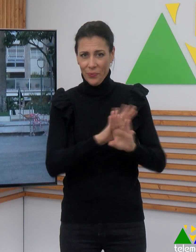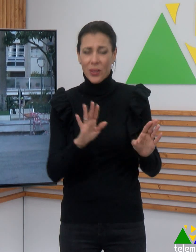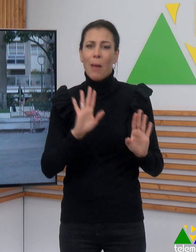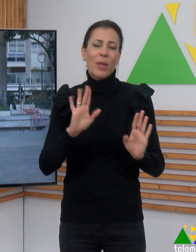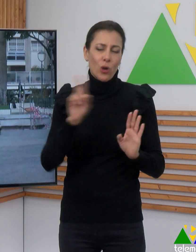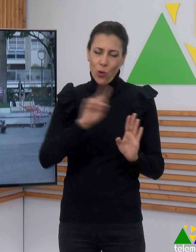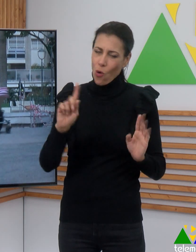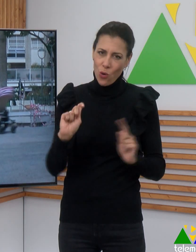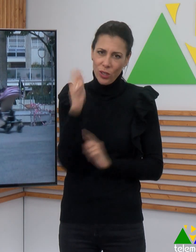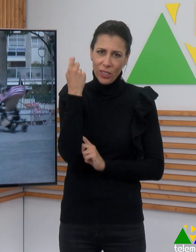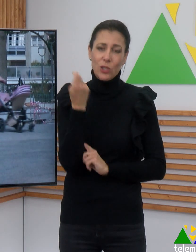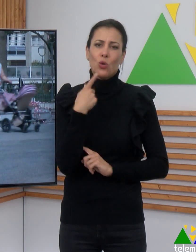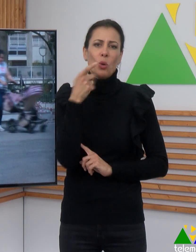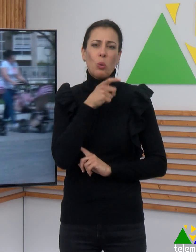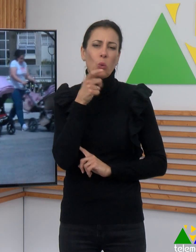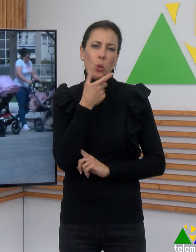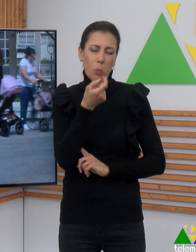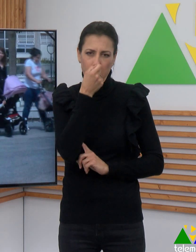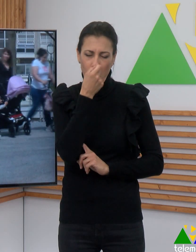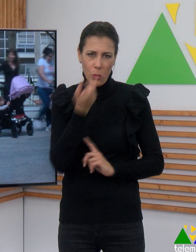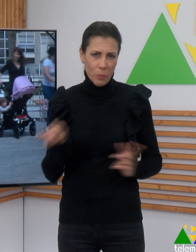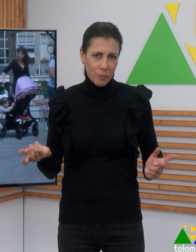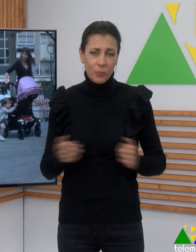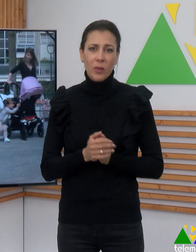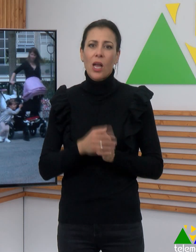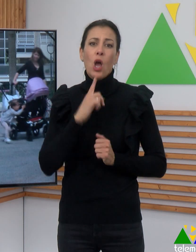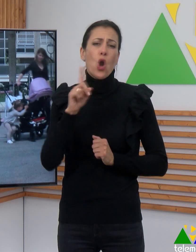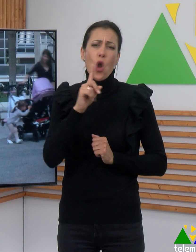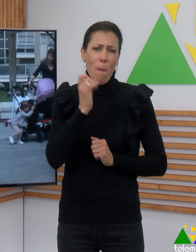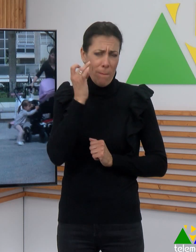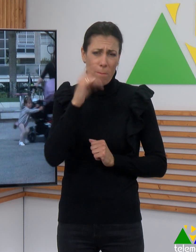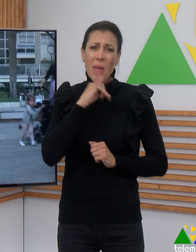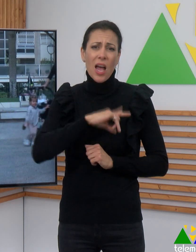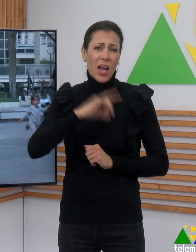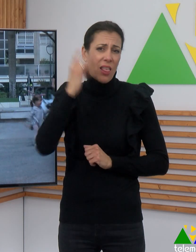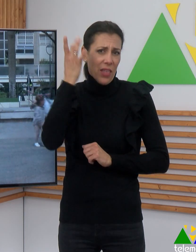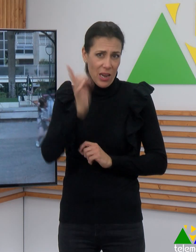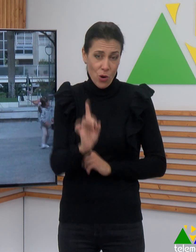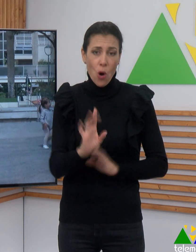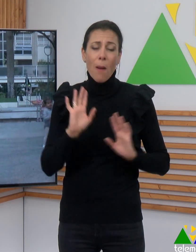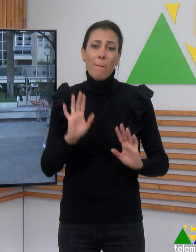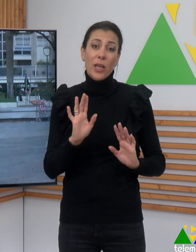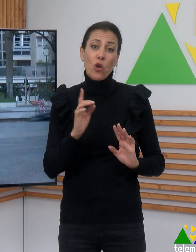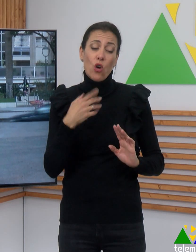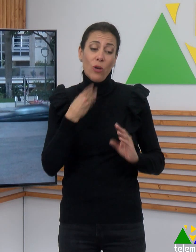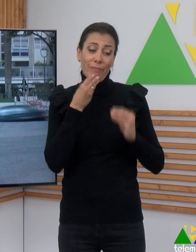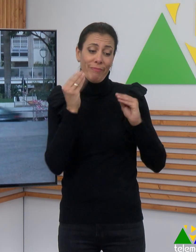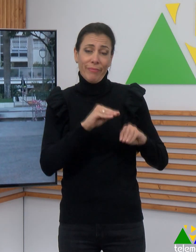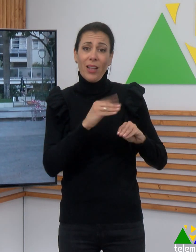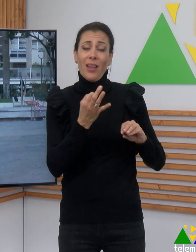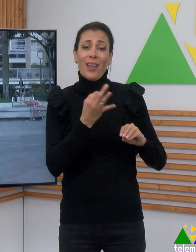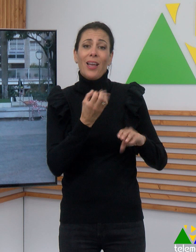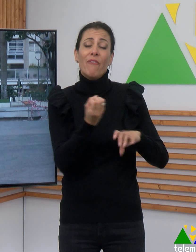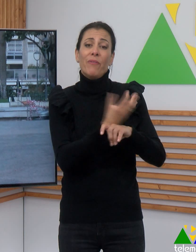demasiado éxito, duró relativamente poco. No era mala idea, ¿eh? Era una manera de sustituir el fracasado tren